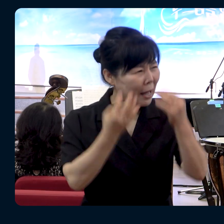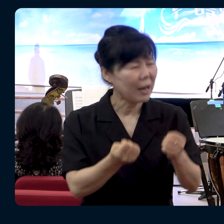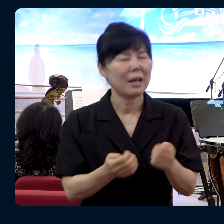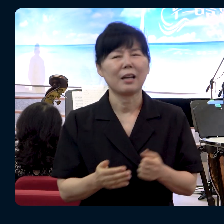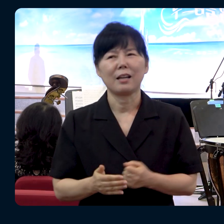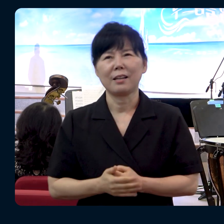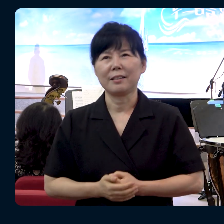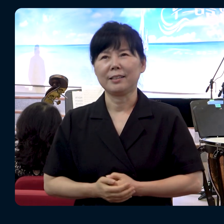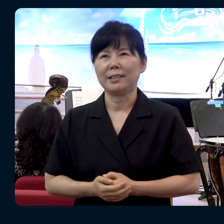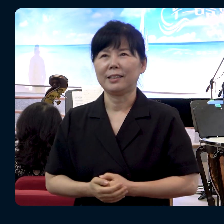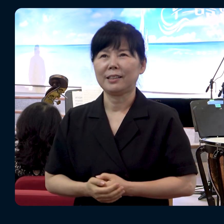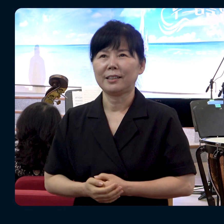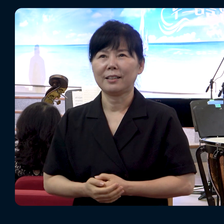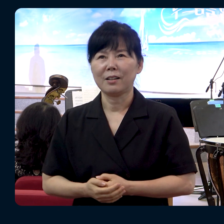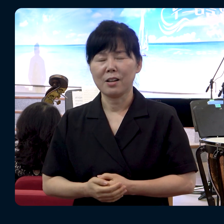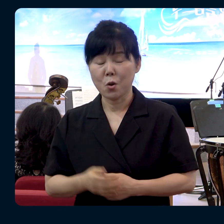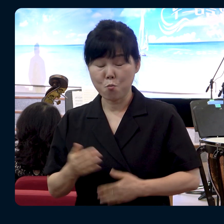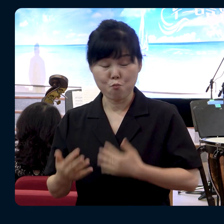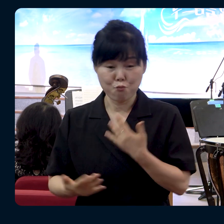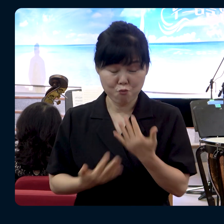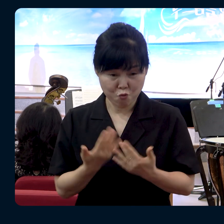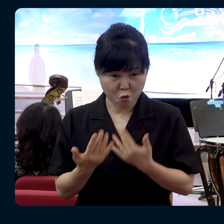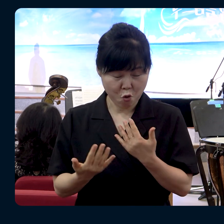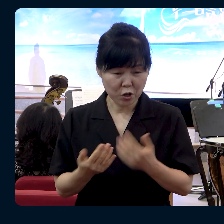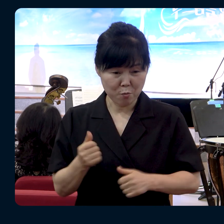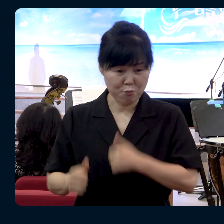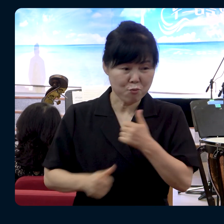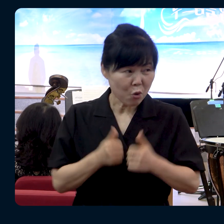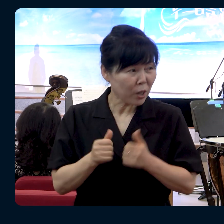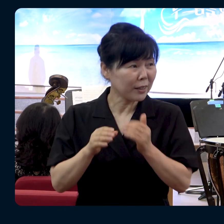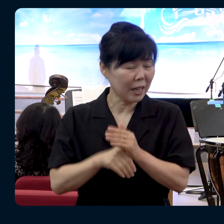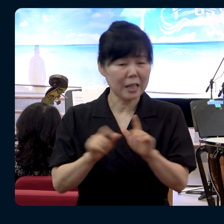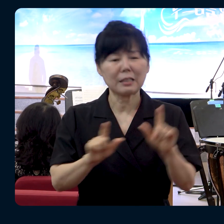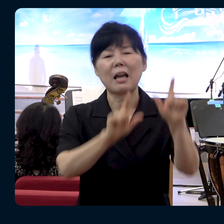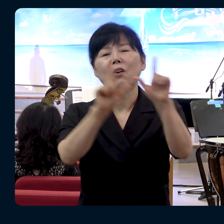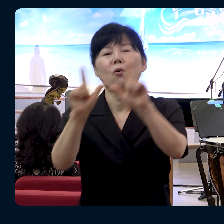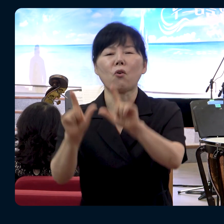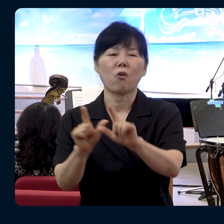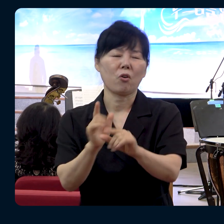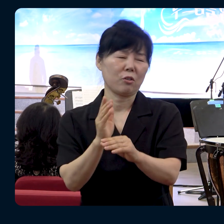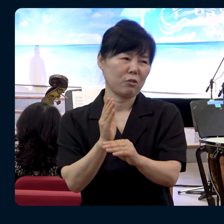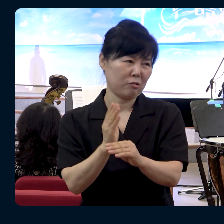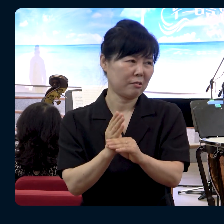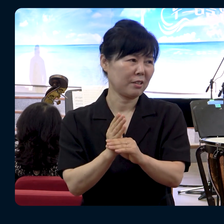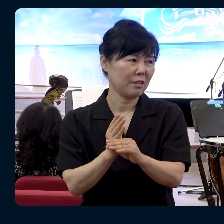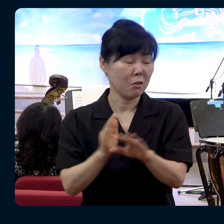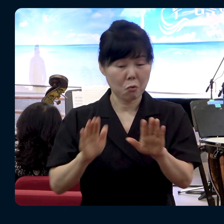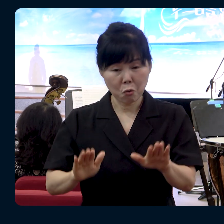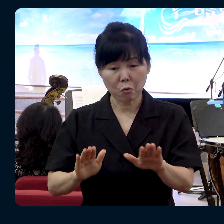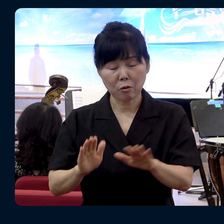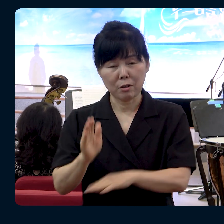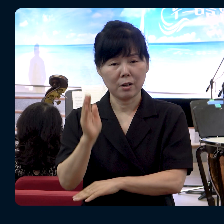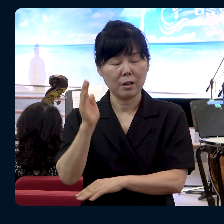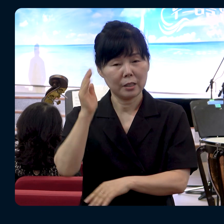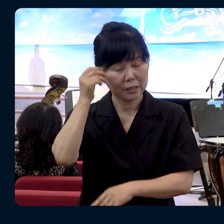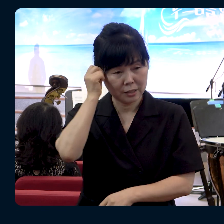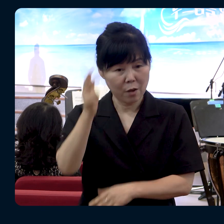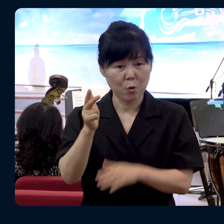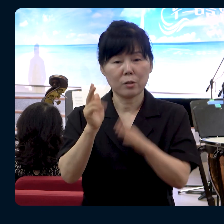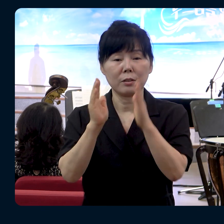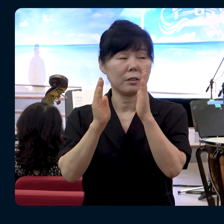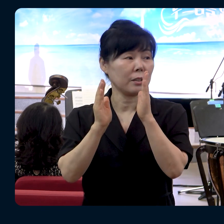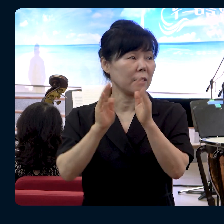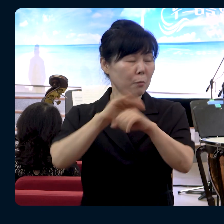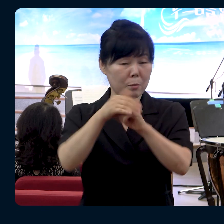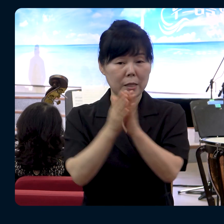것이죠. 그런 분노의 시대를 살아가고 있다라는 것은 우리에게 확실합니다. 오늘 말씀을 통해서 이 시대에 팽배한